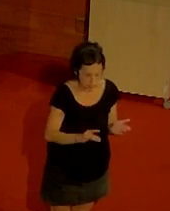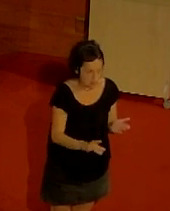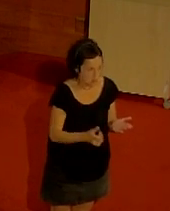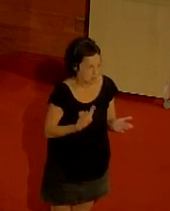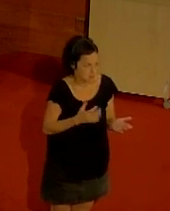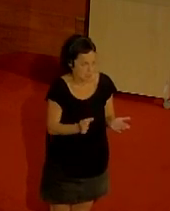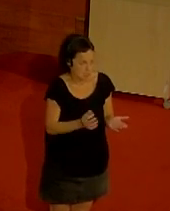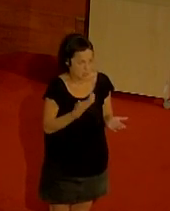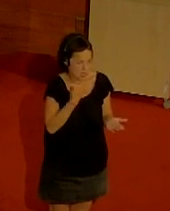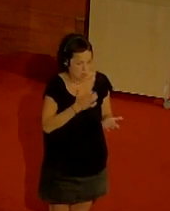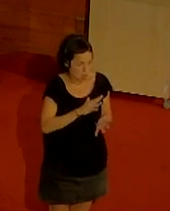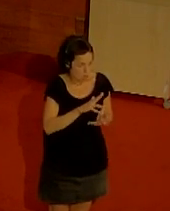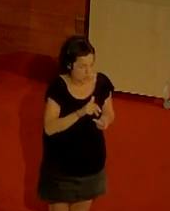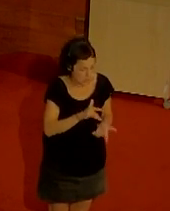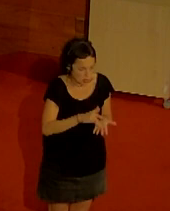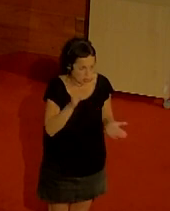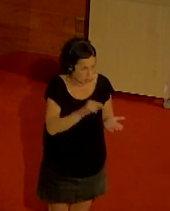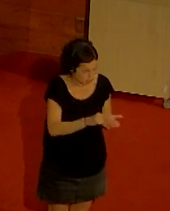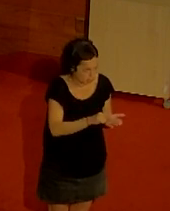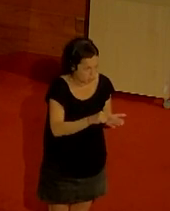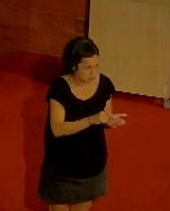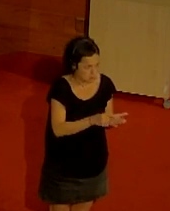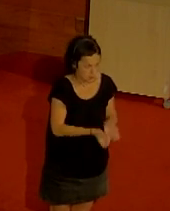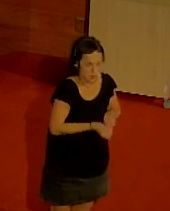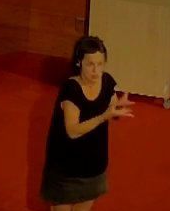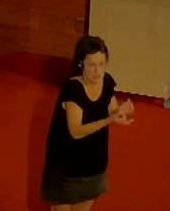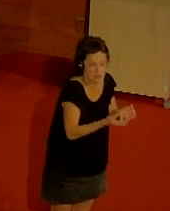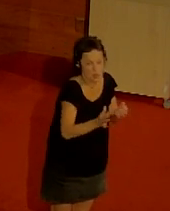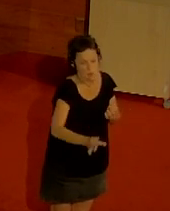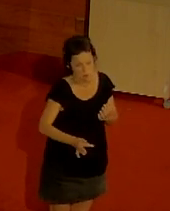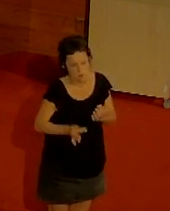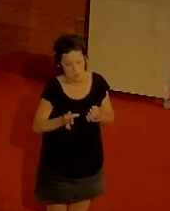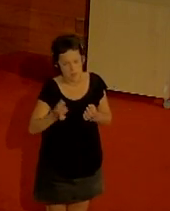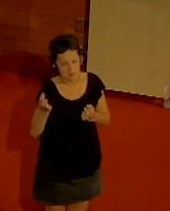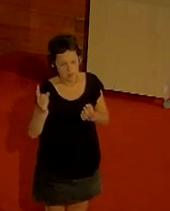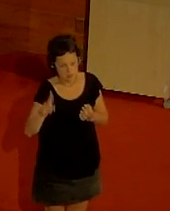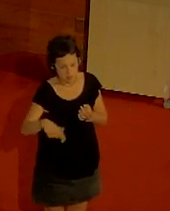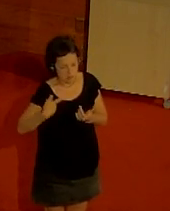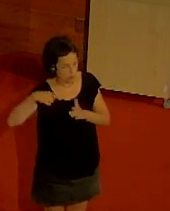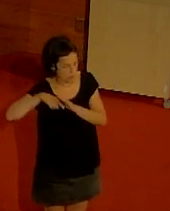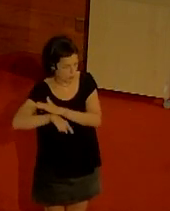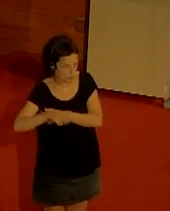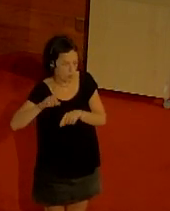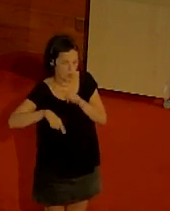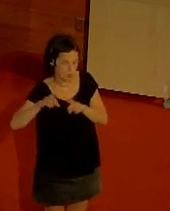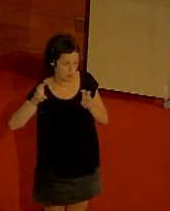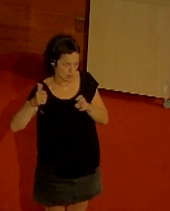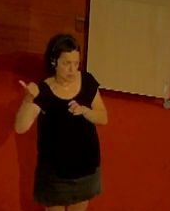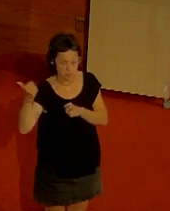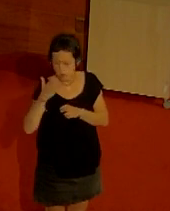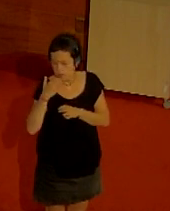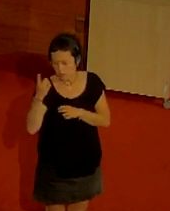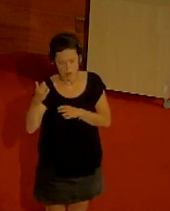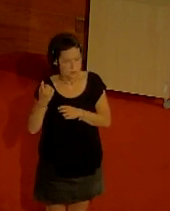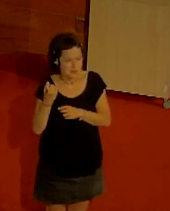lo más inmediato y también lo más profundo. Creo que para tratar un tema como este es esencial, ¿no? Y no siempre es fácil que esté,